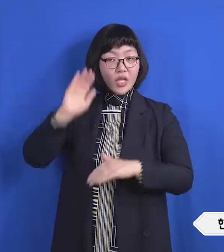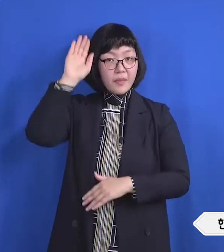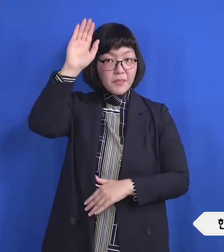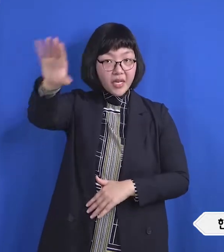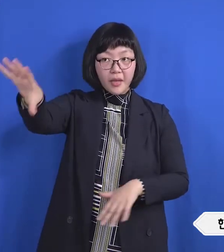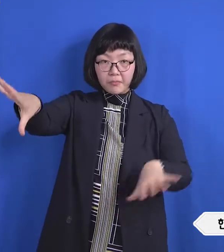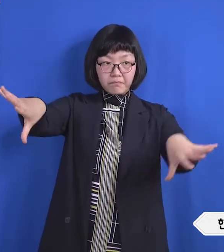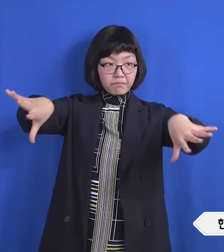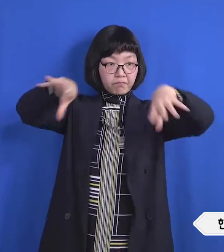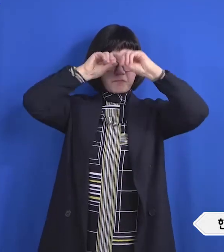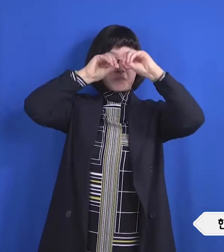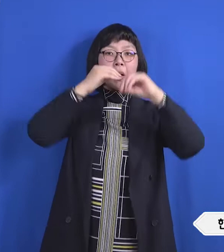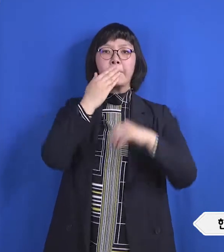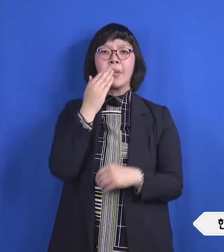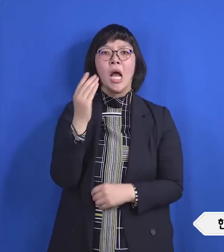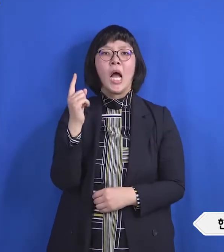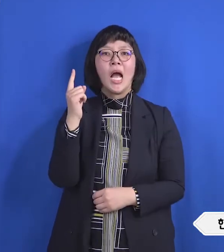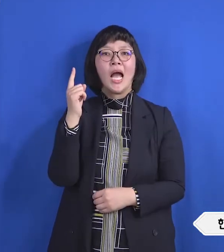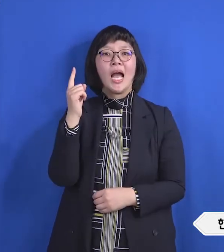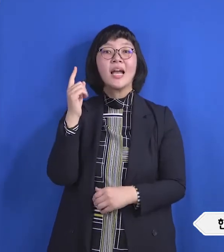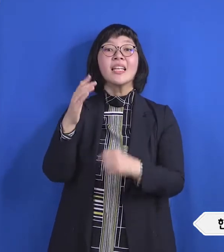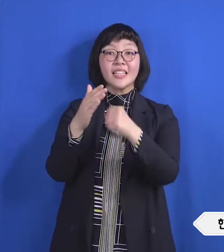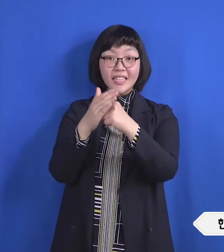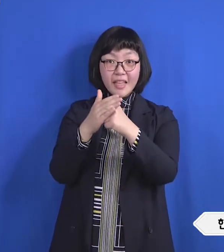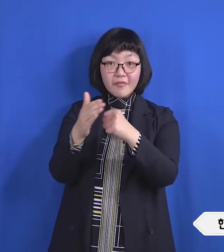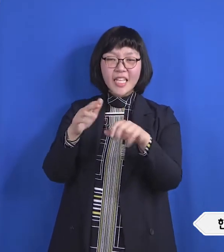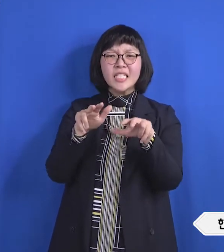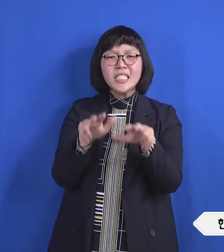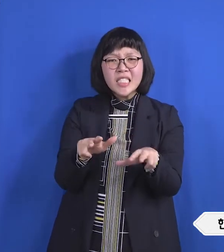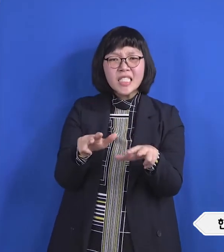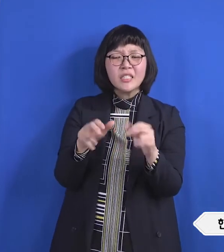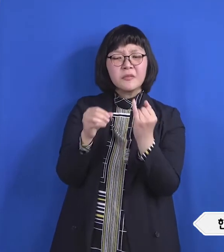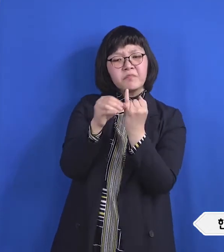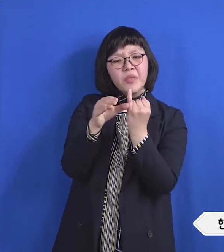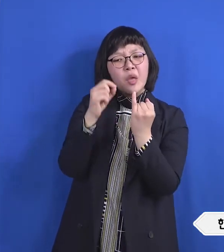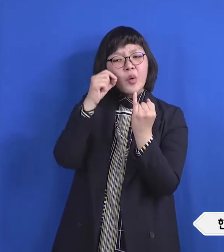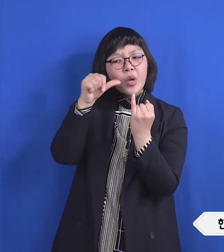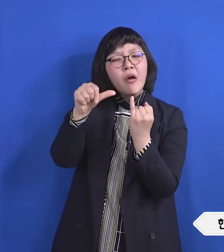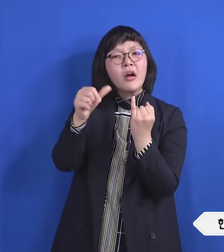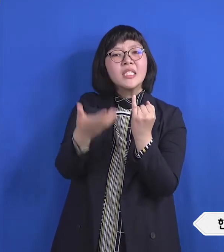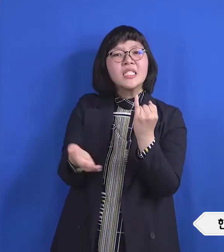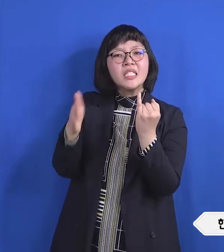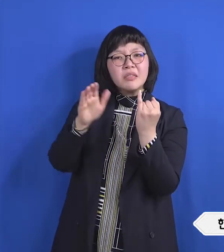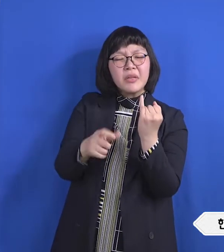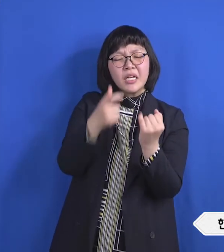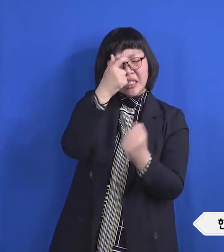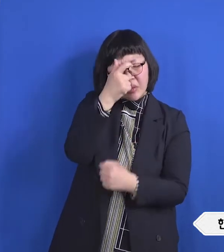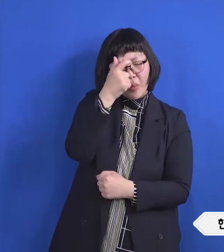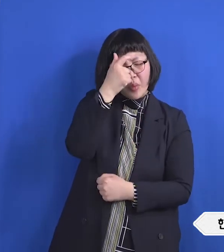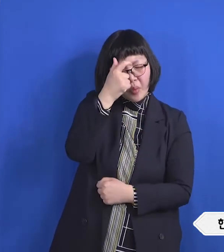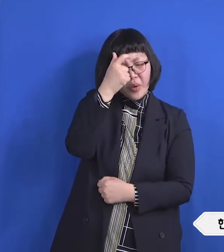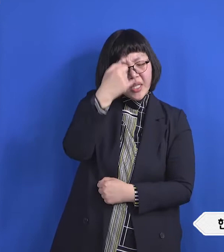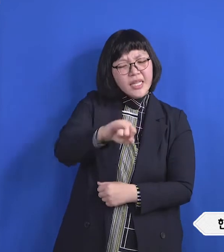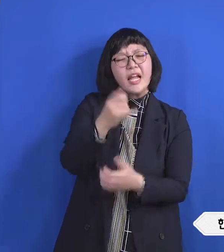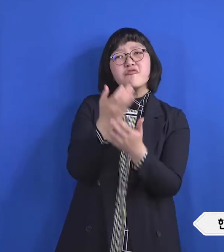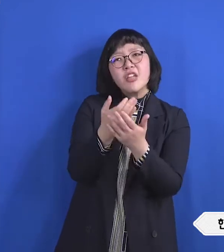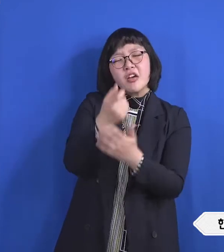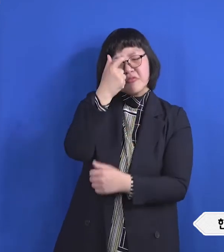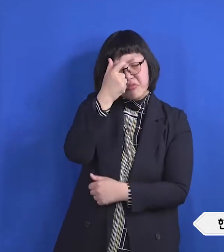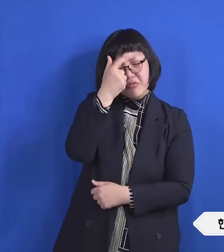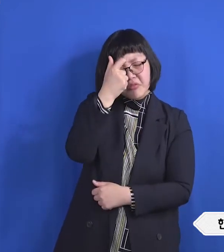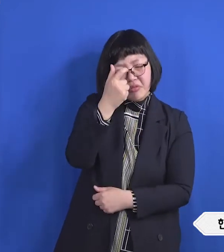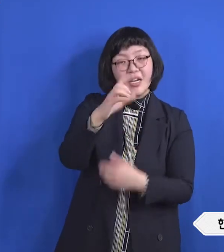계십니다. 그래서 우리가 딸 달라고 기도하면 하나님이 그 기도를